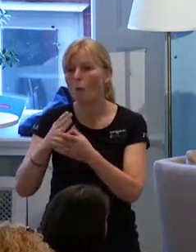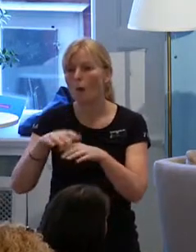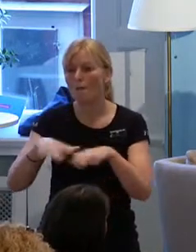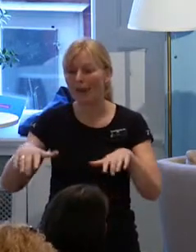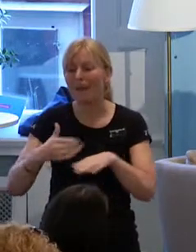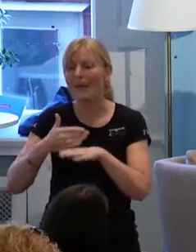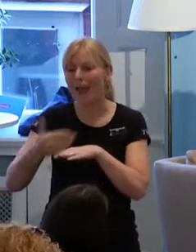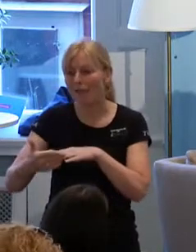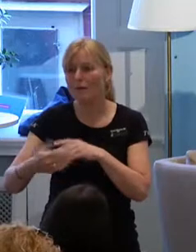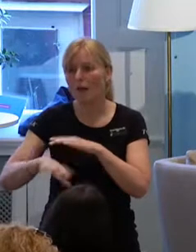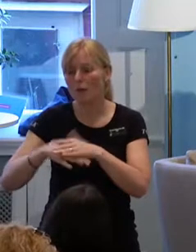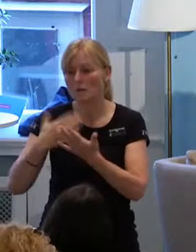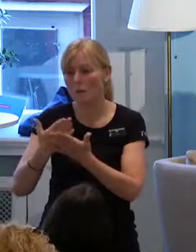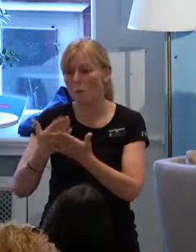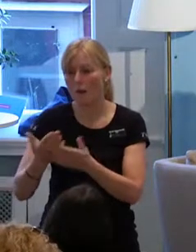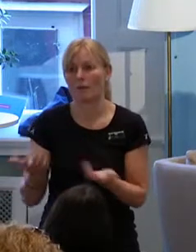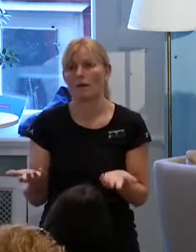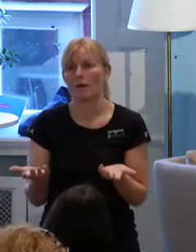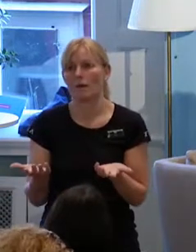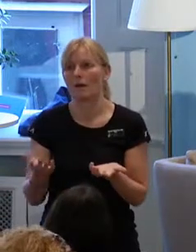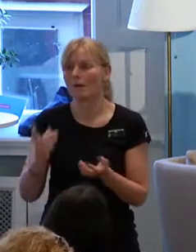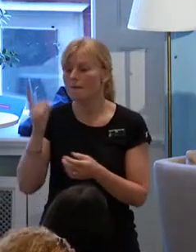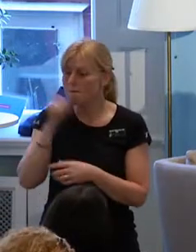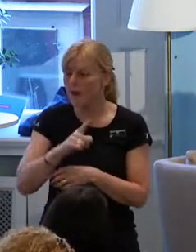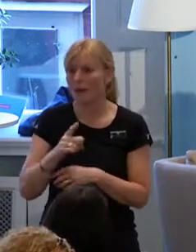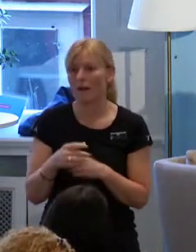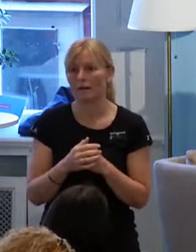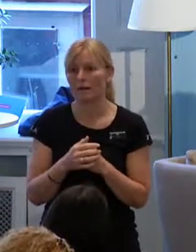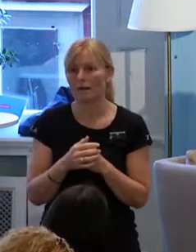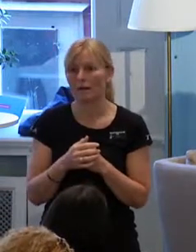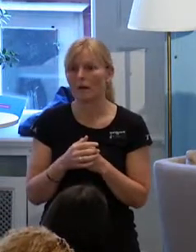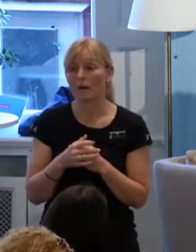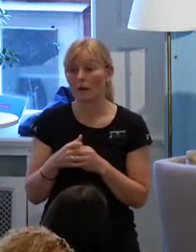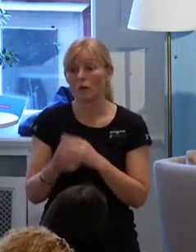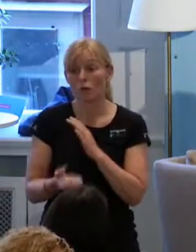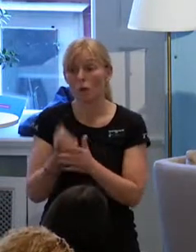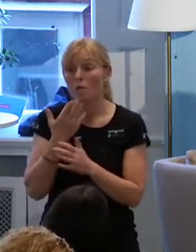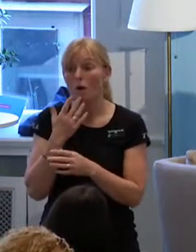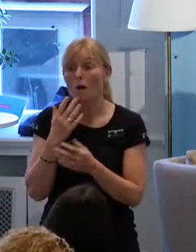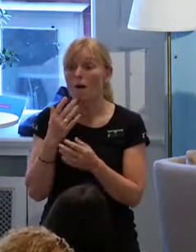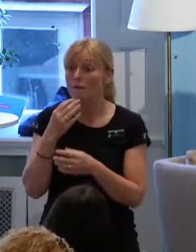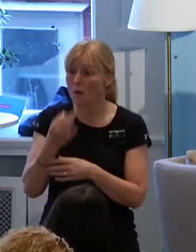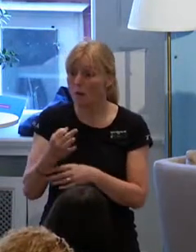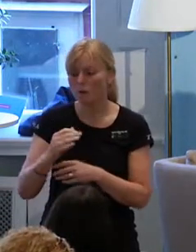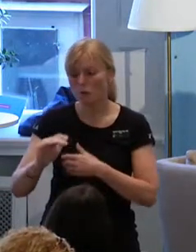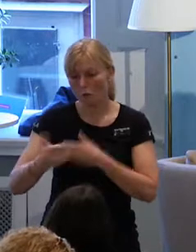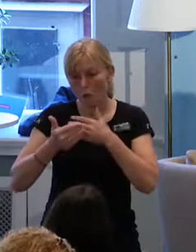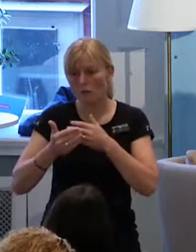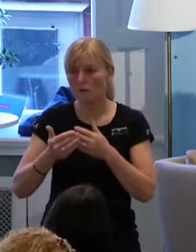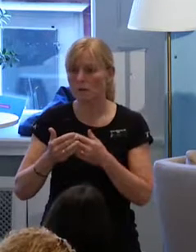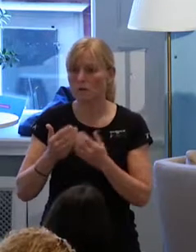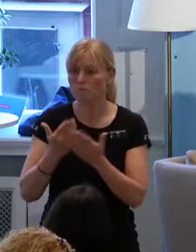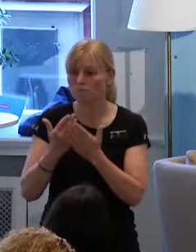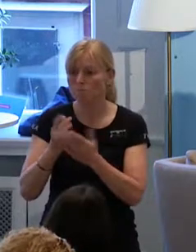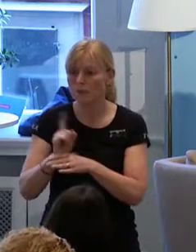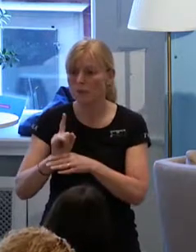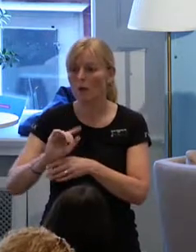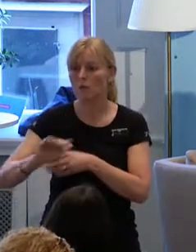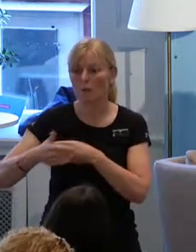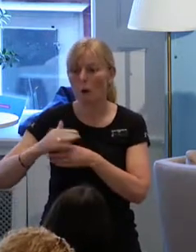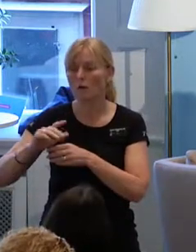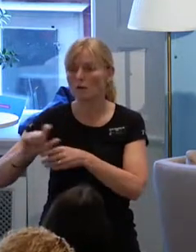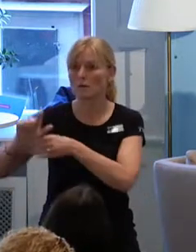efter de har gått ut grundskolan. Det här är lite fel faktiskt, så du är på rätt fråga här, tror jag. Vi behöver korta det här, och så behöver vi komma tillbaka, öppna